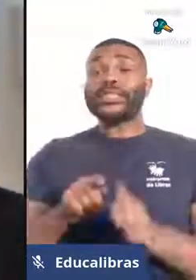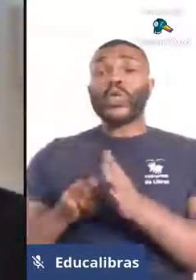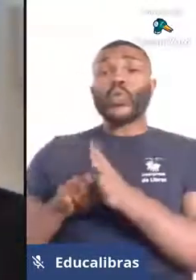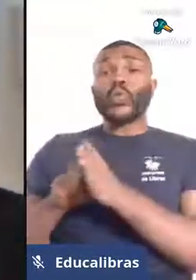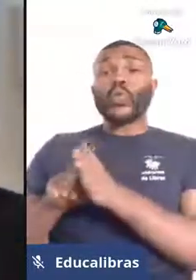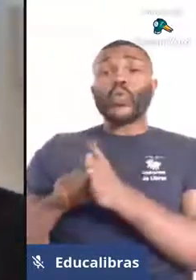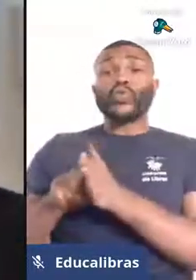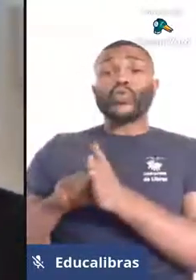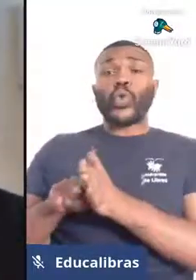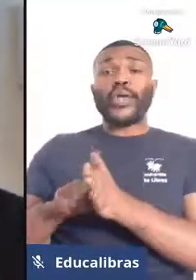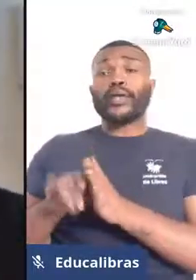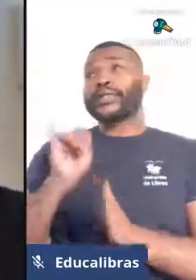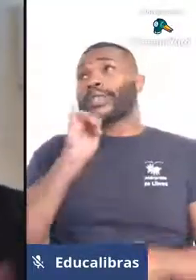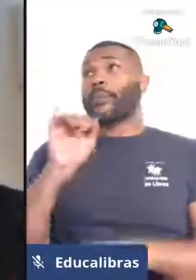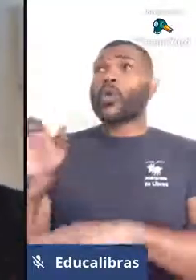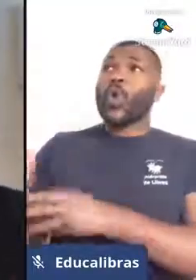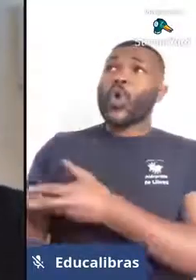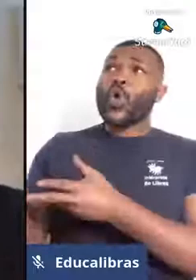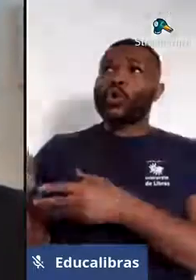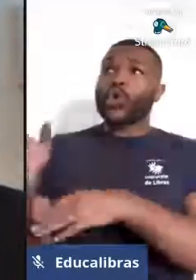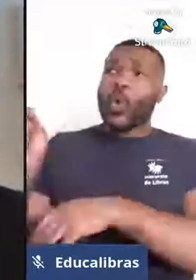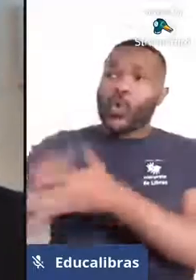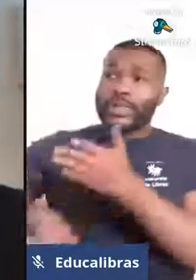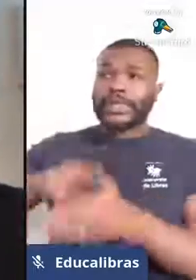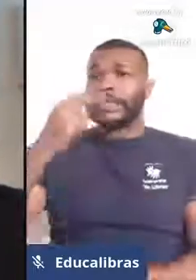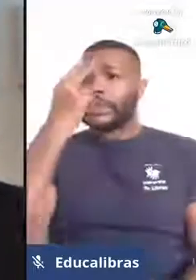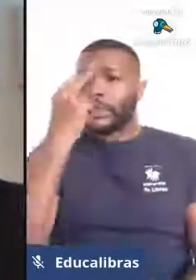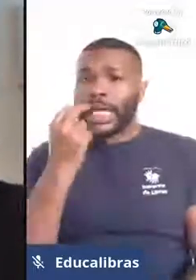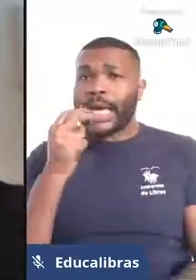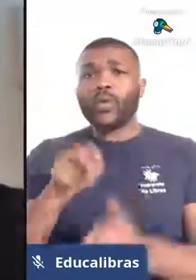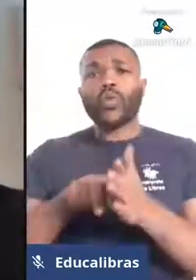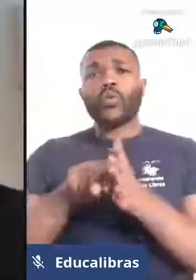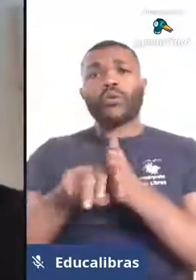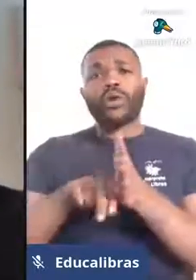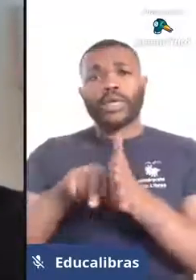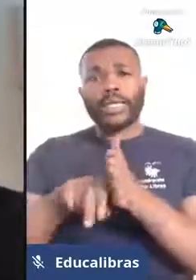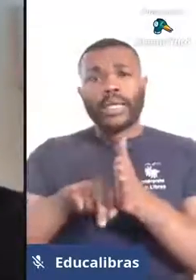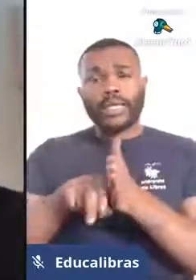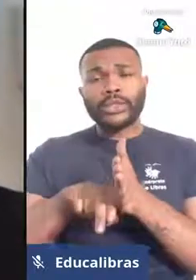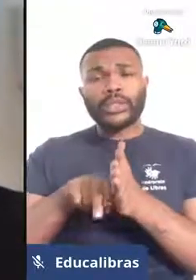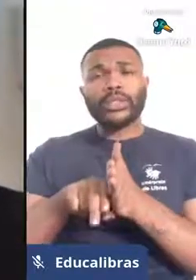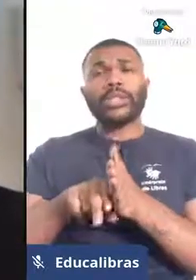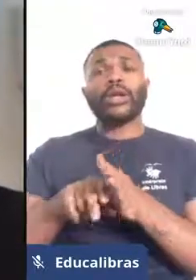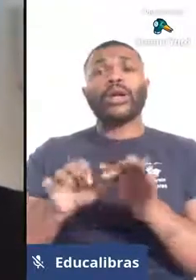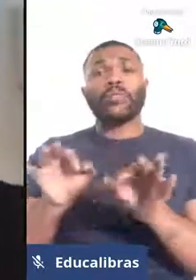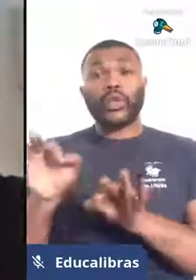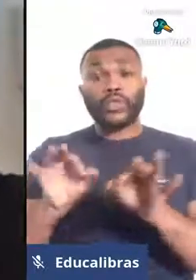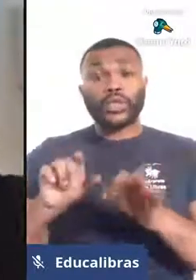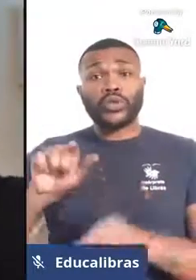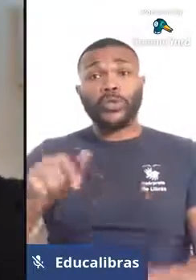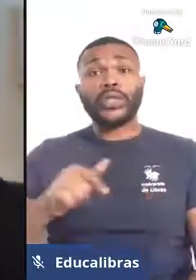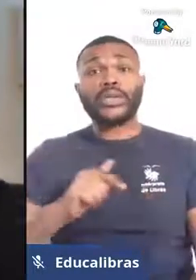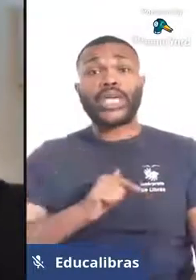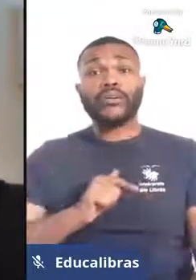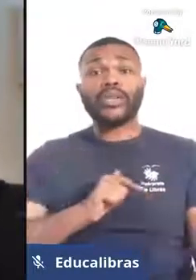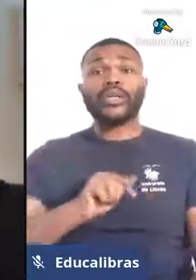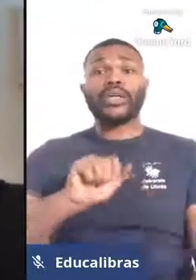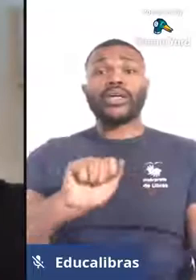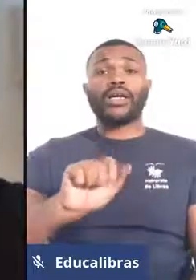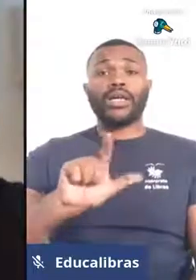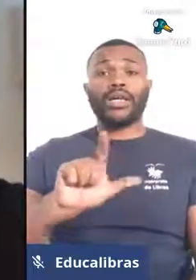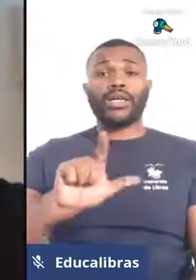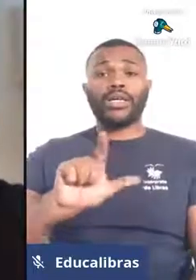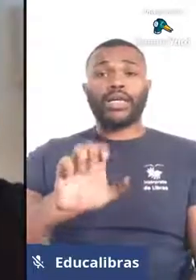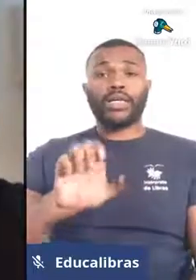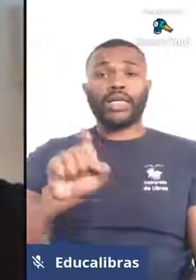um cego, um cadeirante, e a gente teve, depois desse projeto com você, o Alexandre, que é um